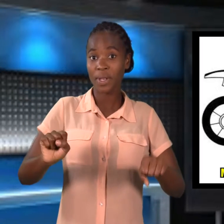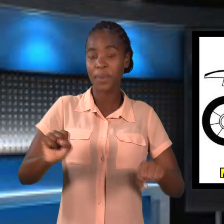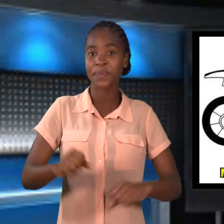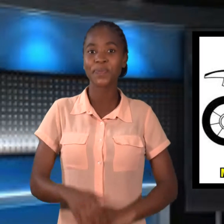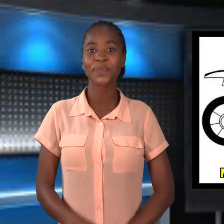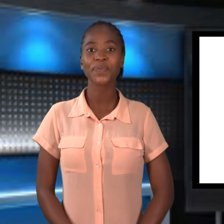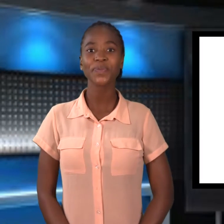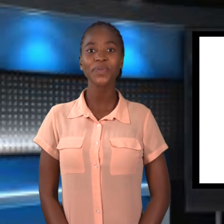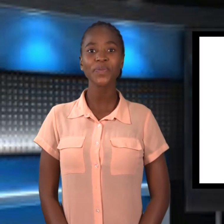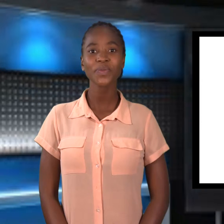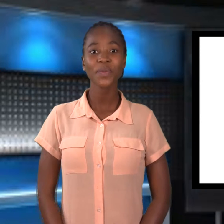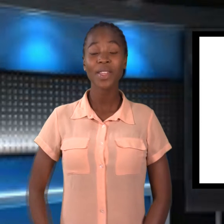Motorizada.